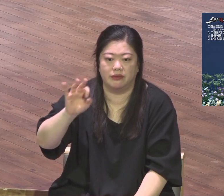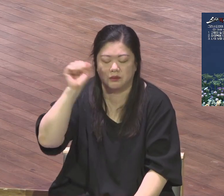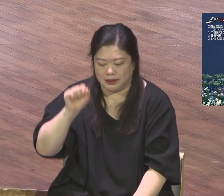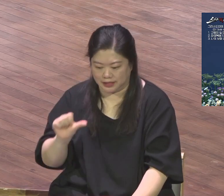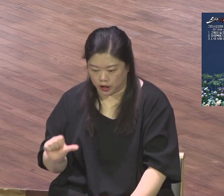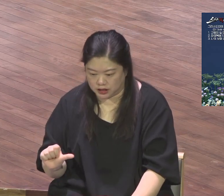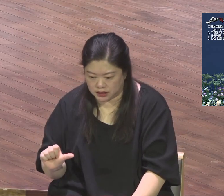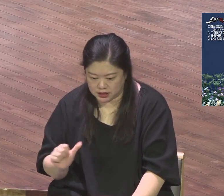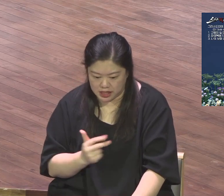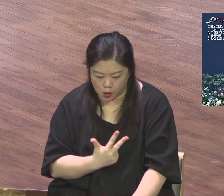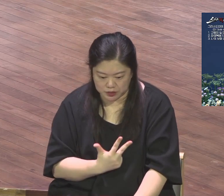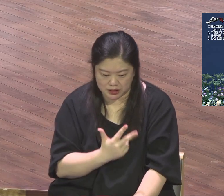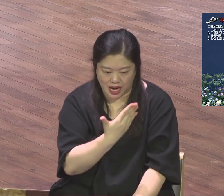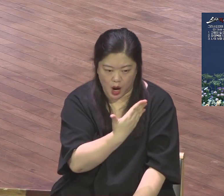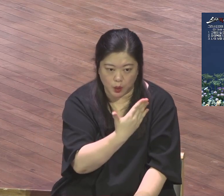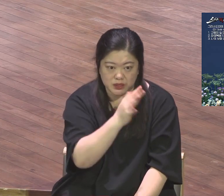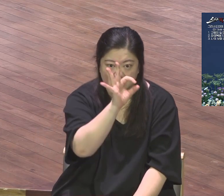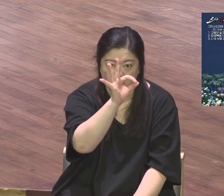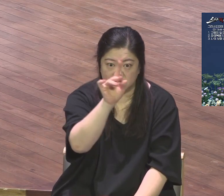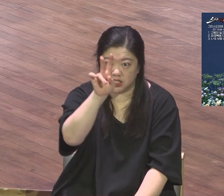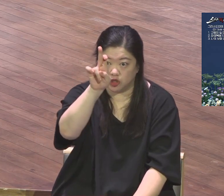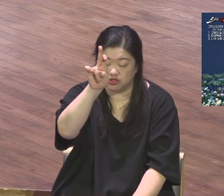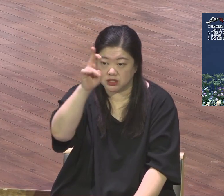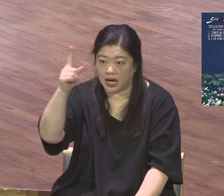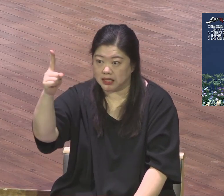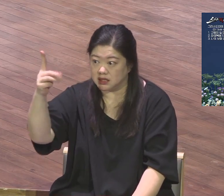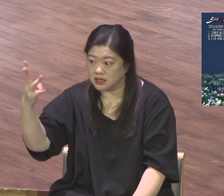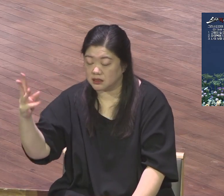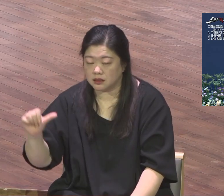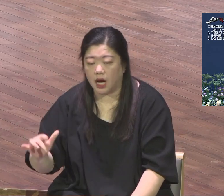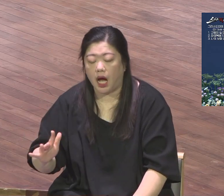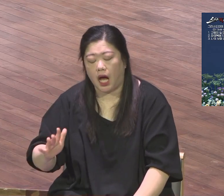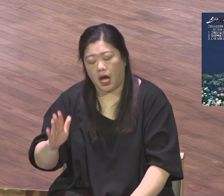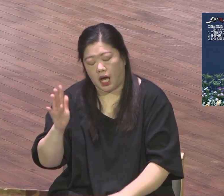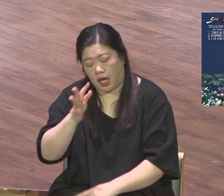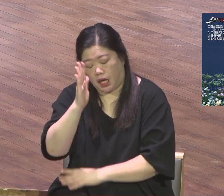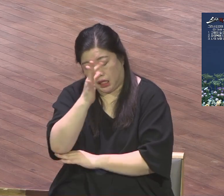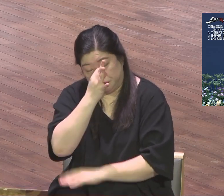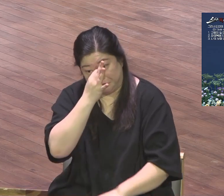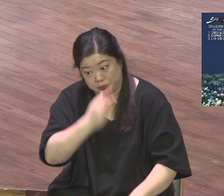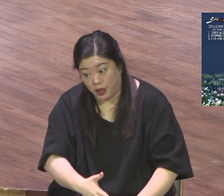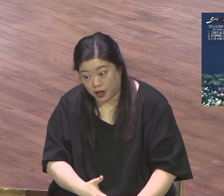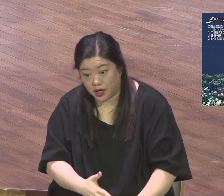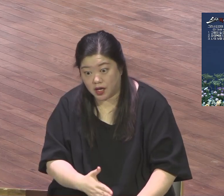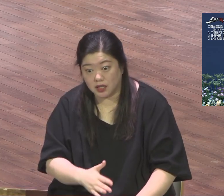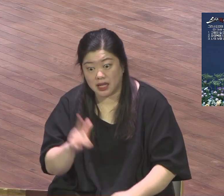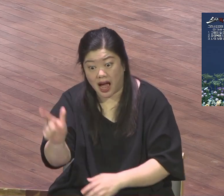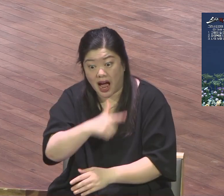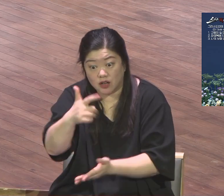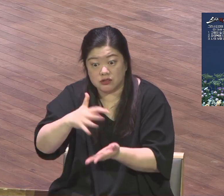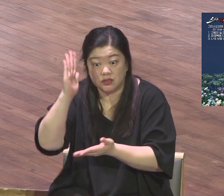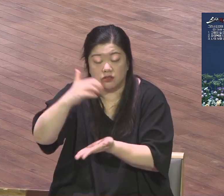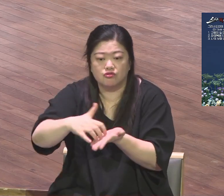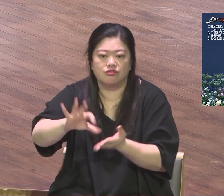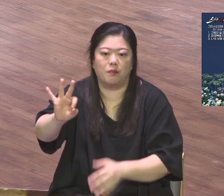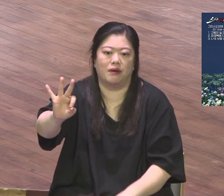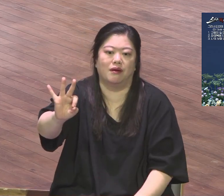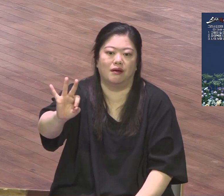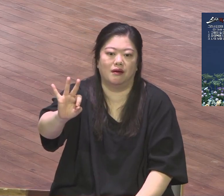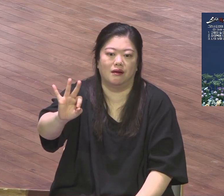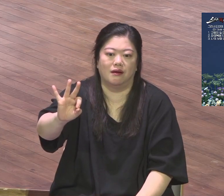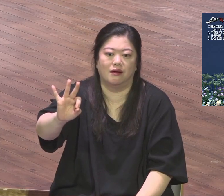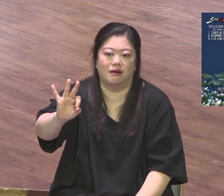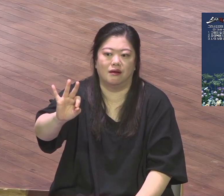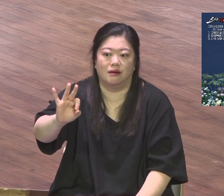여러분들은 강심장이 돼가지고 별로 놀라지도 않으시네요. 아마 제가 알기로는